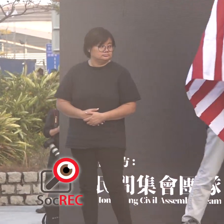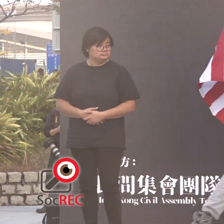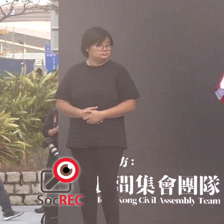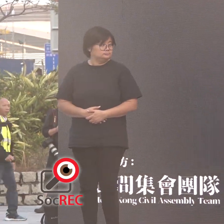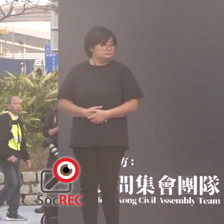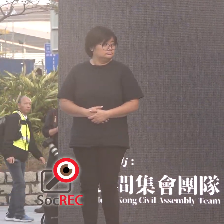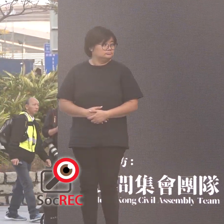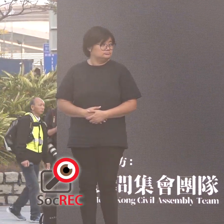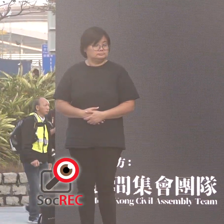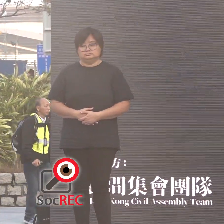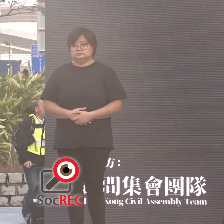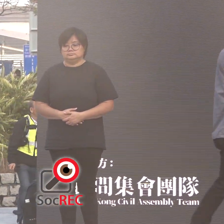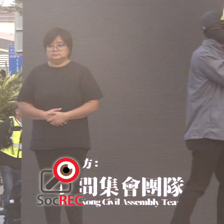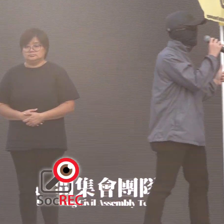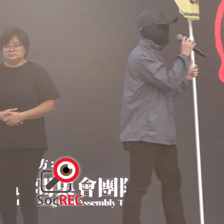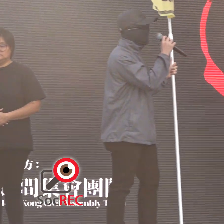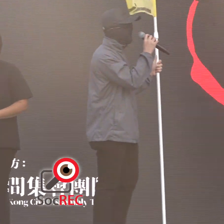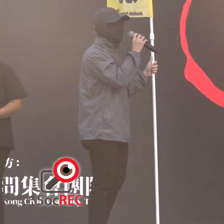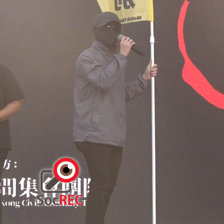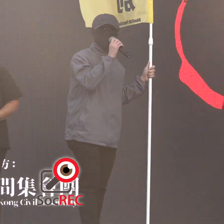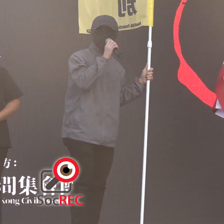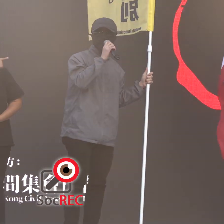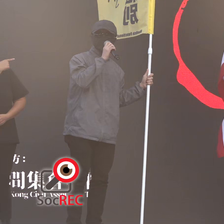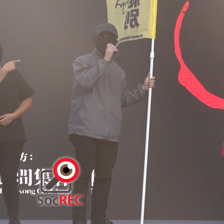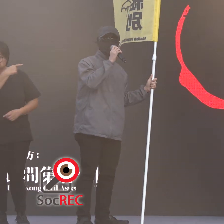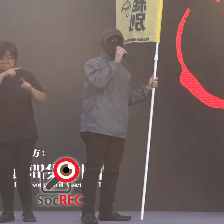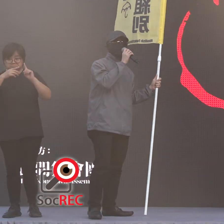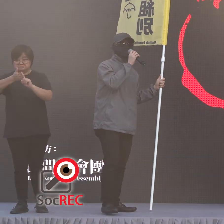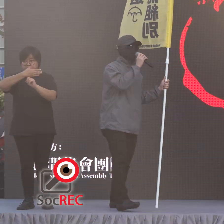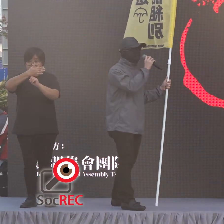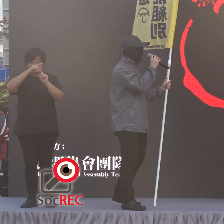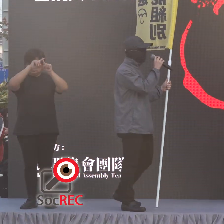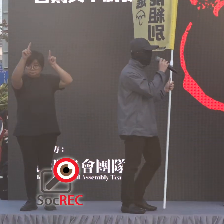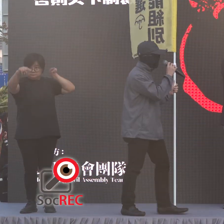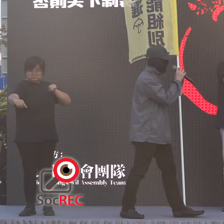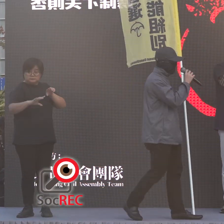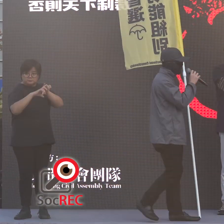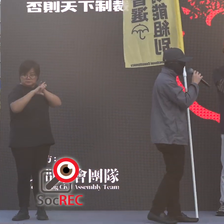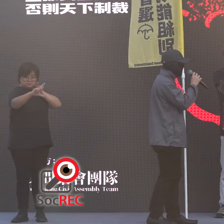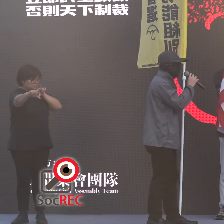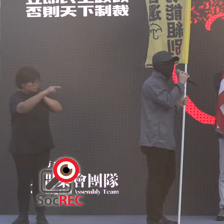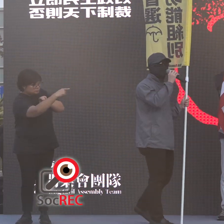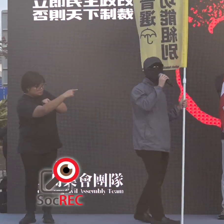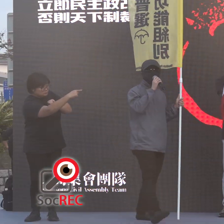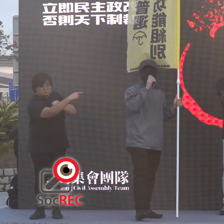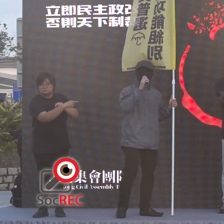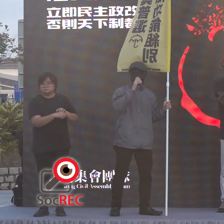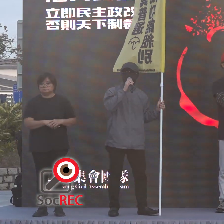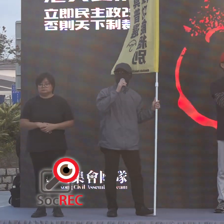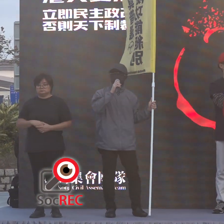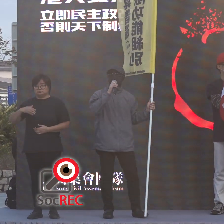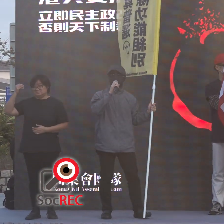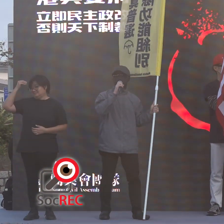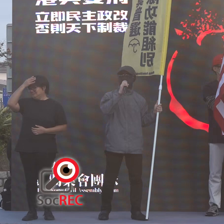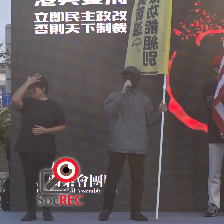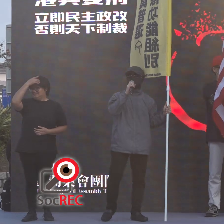大家見唔見到我後面呢支係咩嘅 banner？ 係 Trump 騎住一個坦克嘅